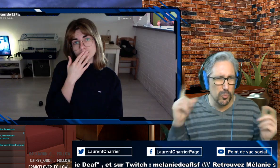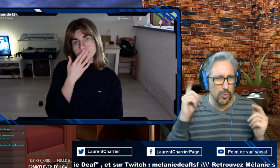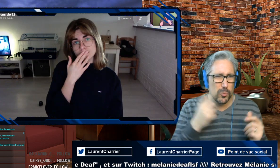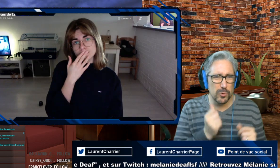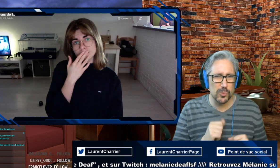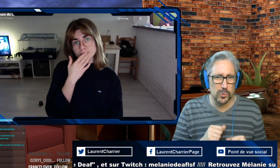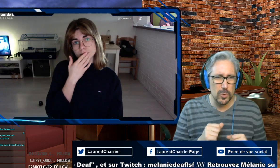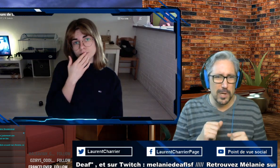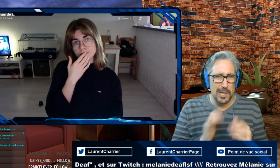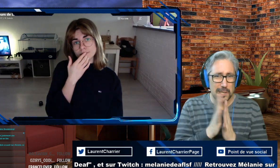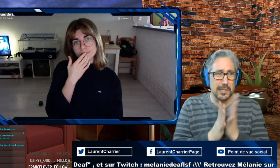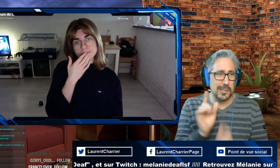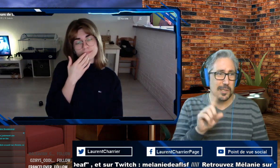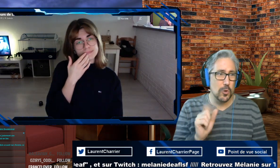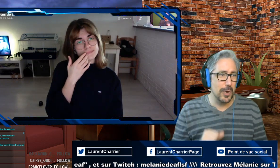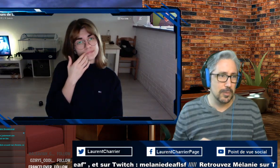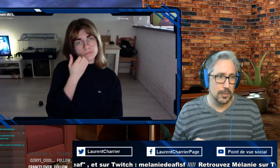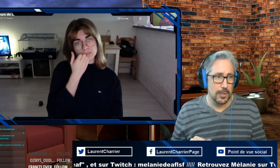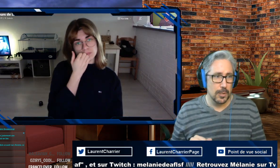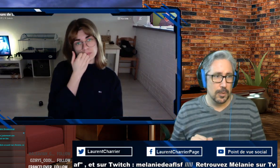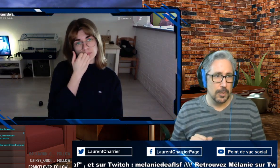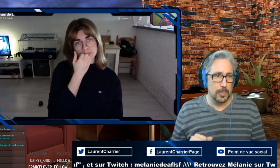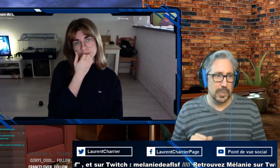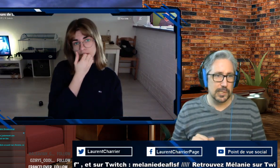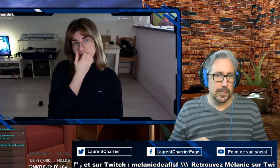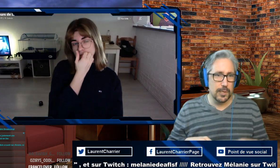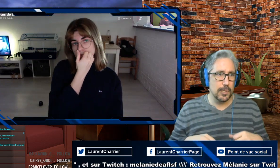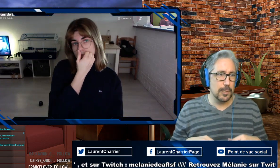a beaucoup de sourds qui ne signent pas.